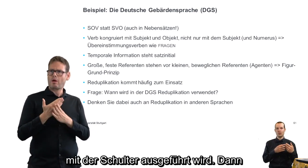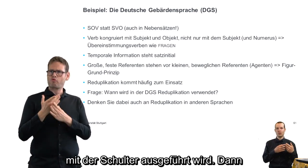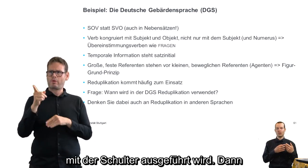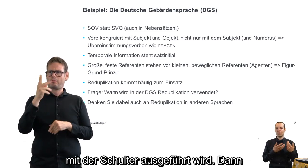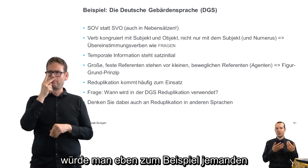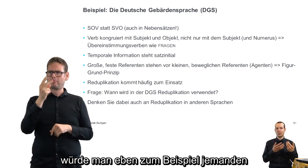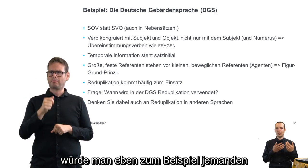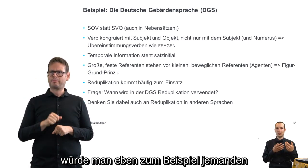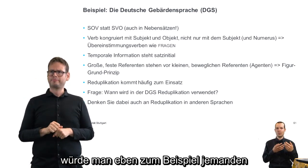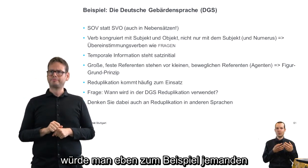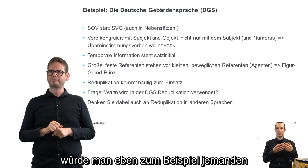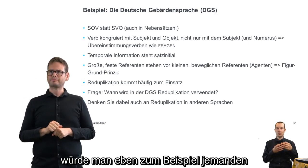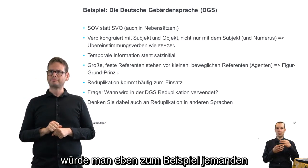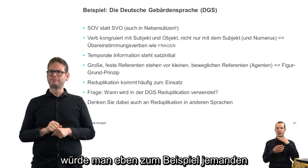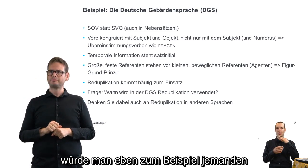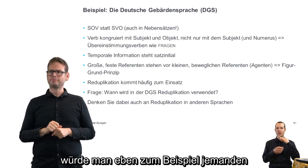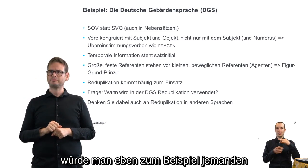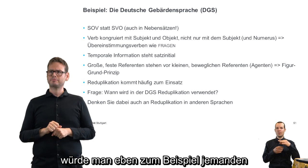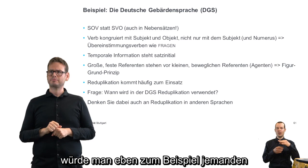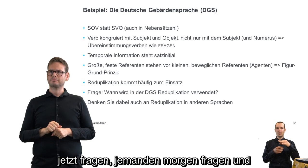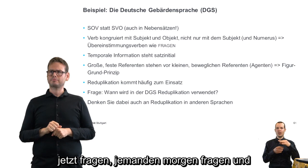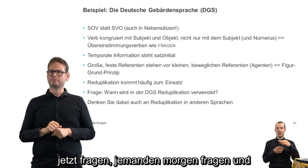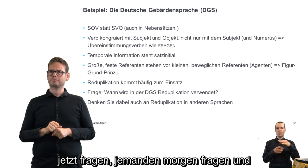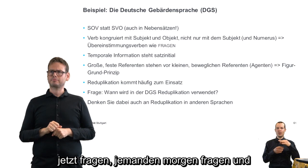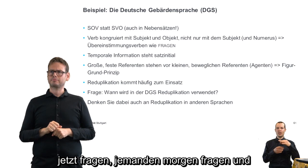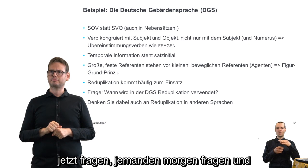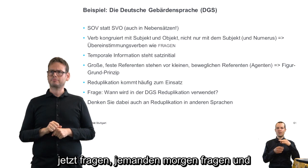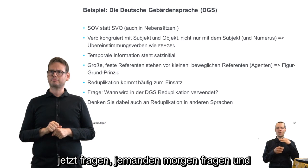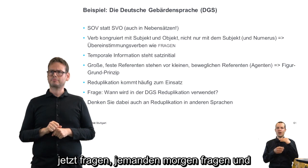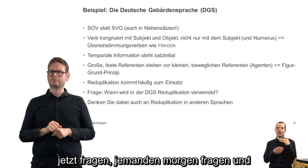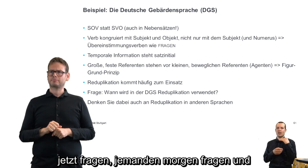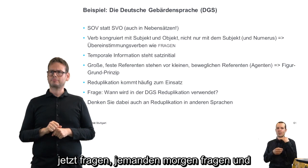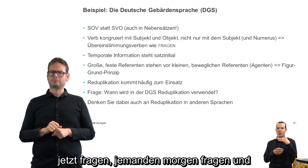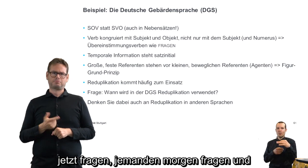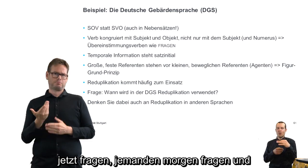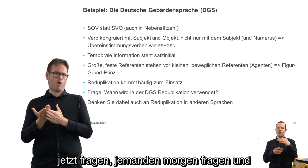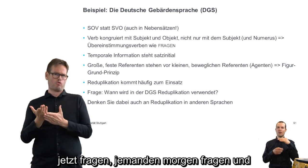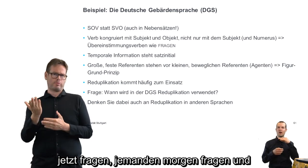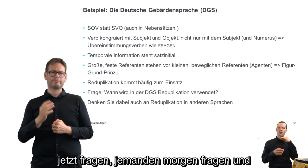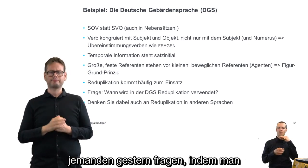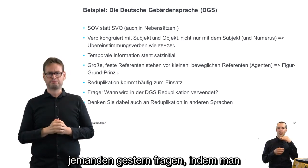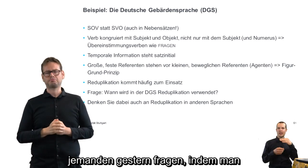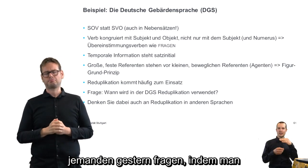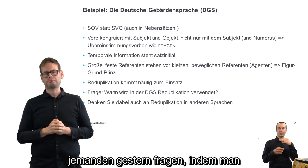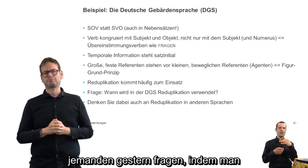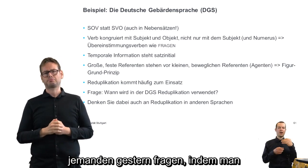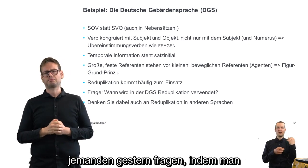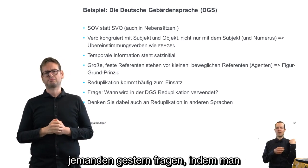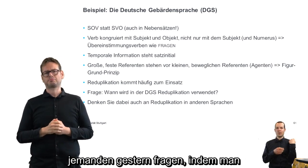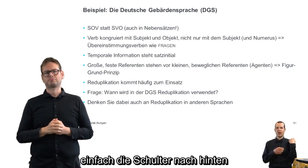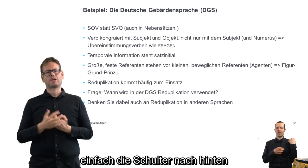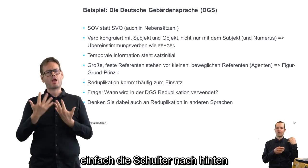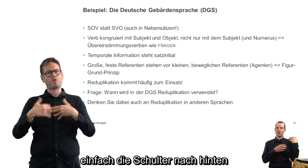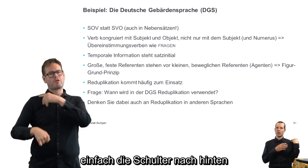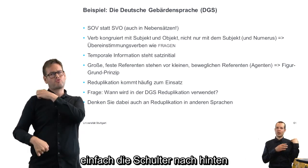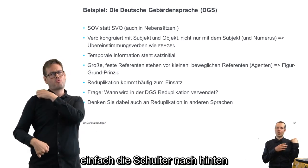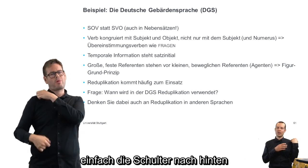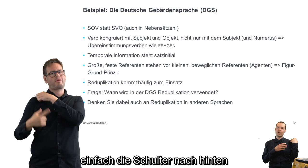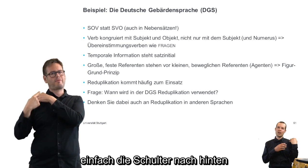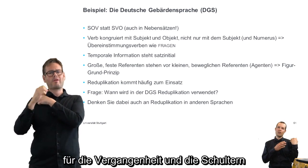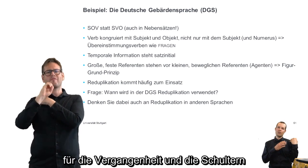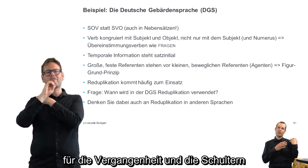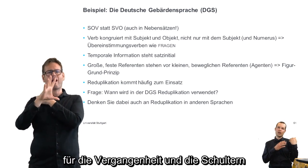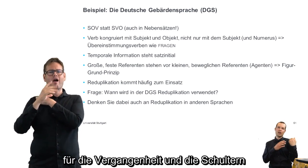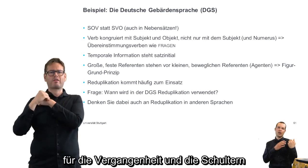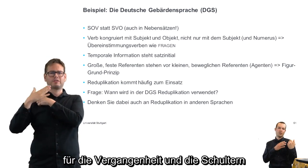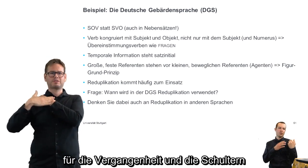ausgeführt wird dann würde man eben zum Beispiel jemanden jetzt fragen jemanden morgen fragen und jemanden gestern fragen indem man einfach die Schulter nach